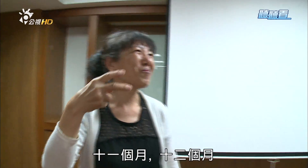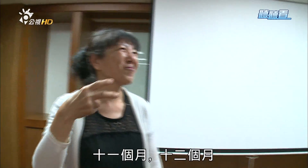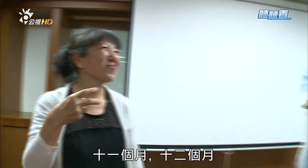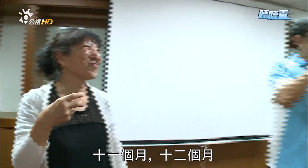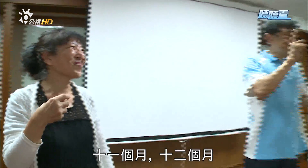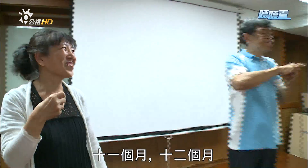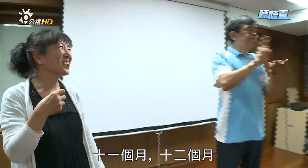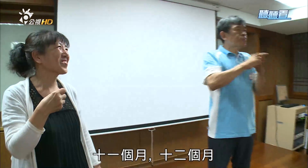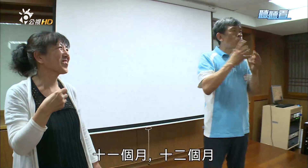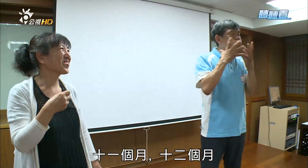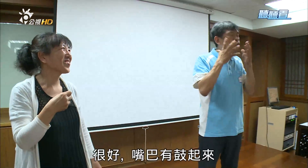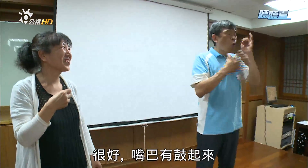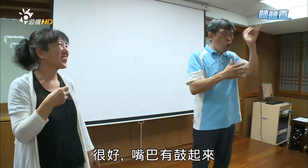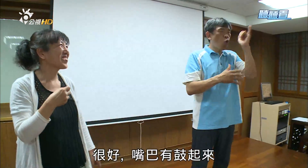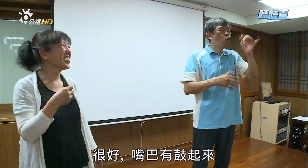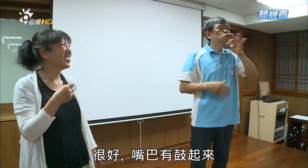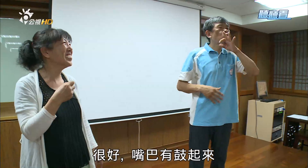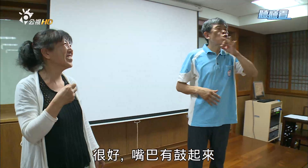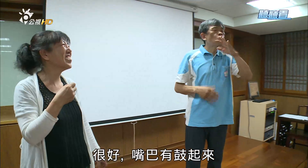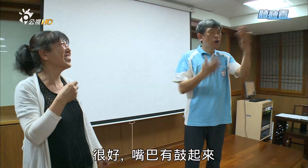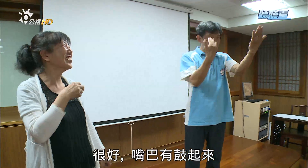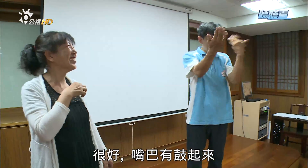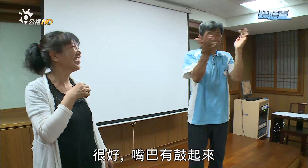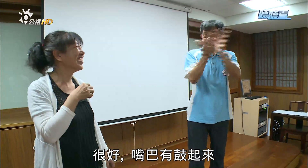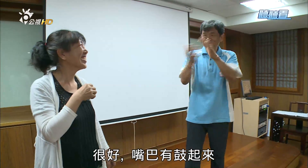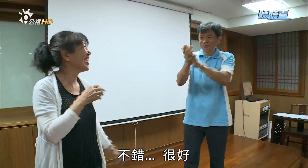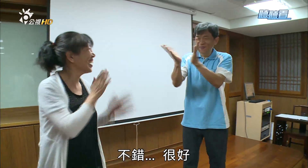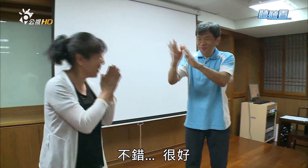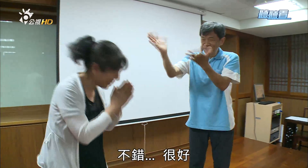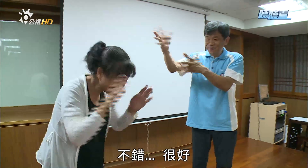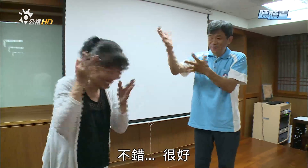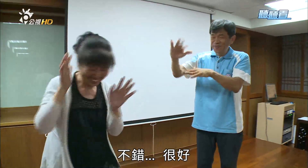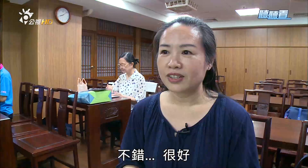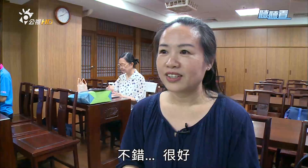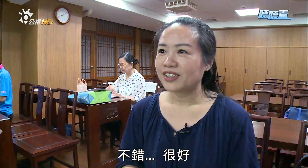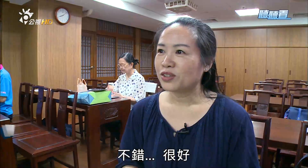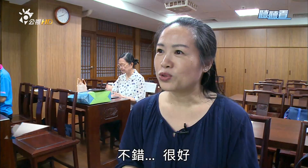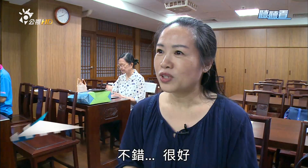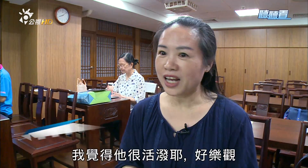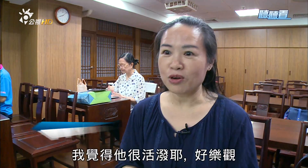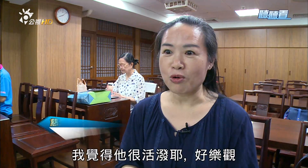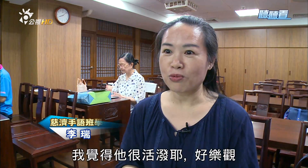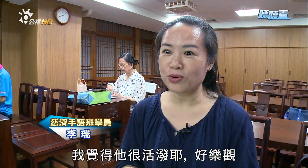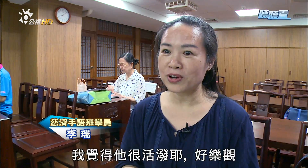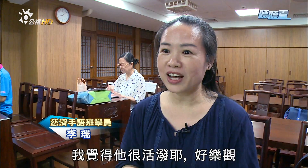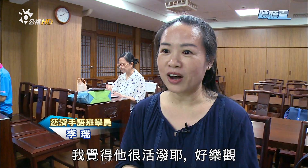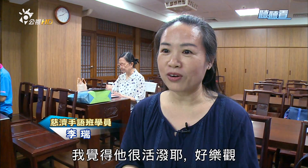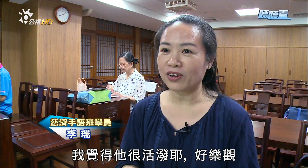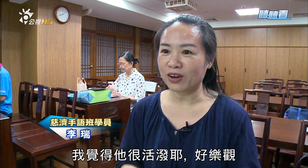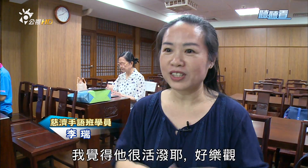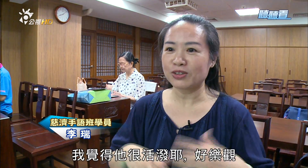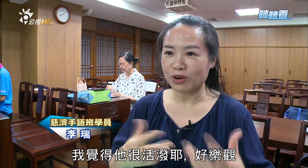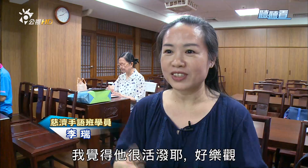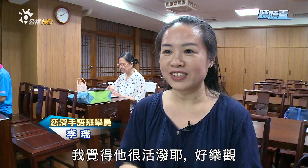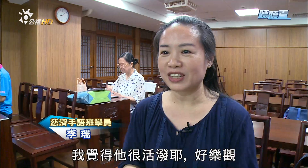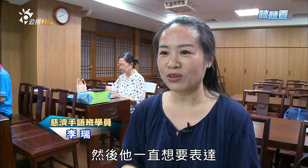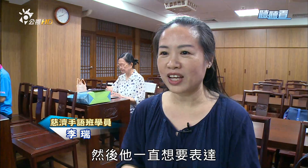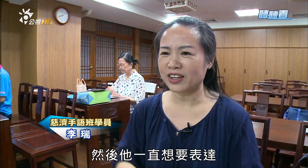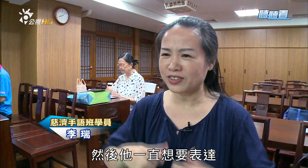12个月， 哎，很好，嘴巴有鼓起来啊，不错，哎，很好。 我觉得他很活泼，哎，好乐观。然后他一